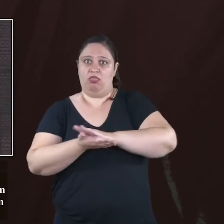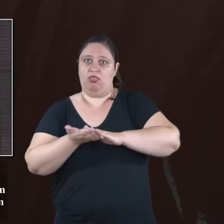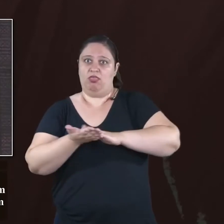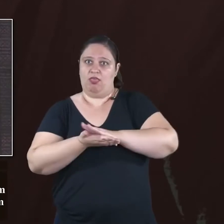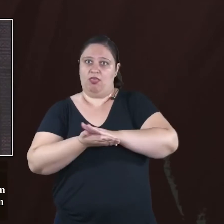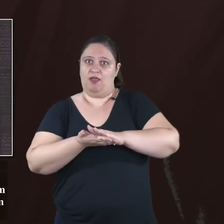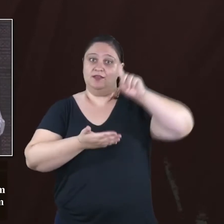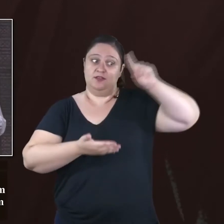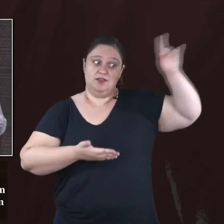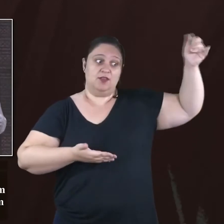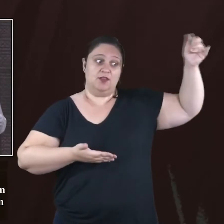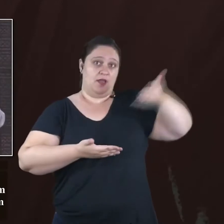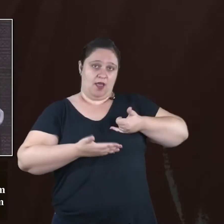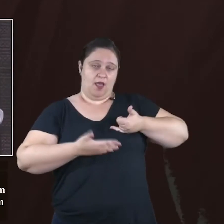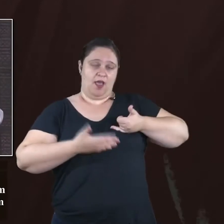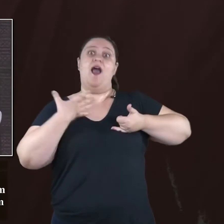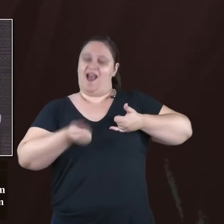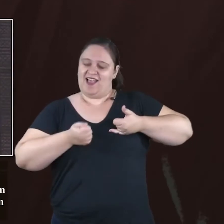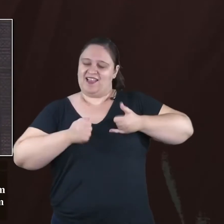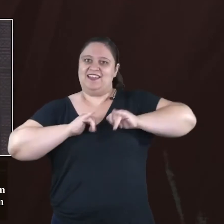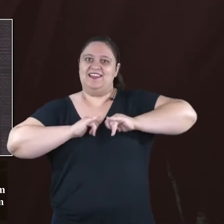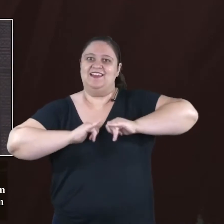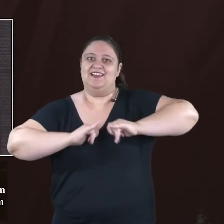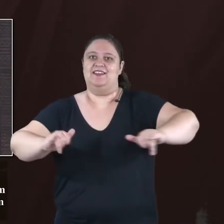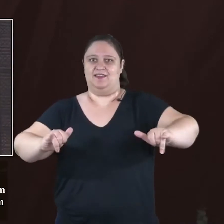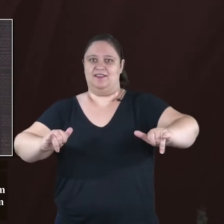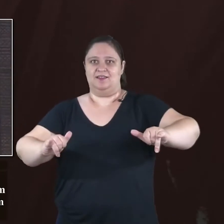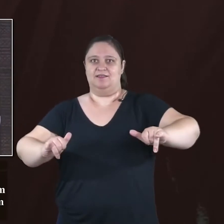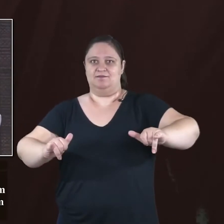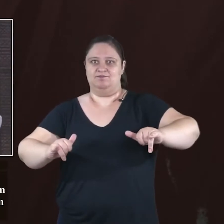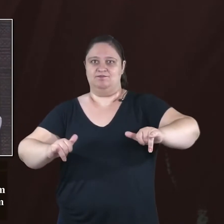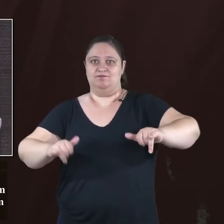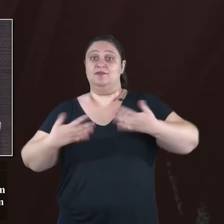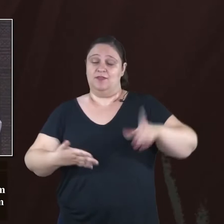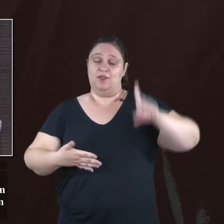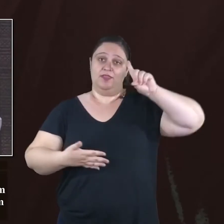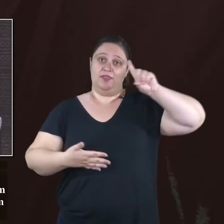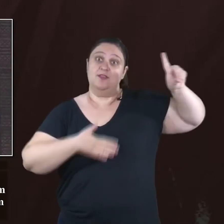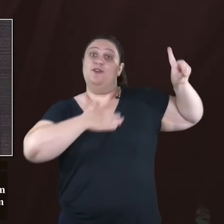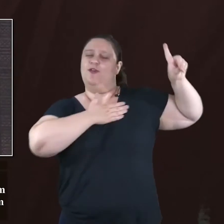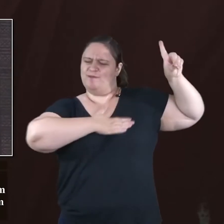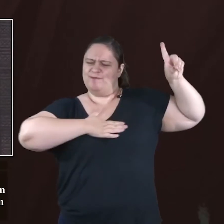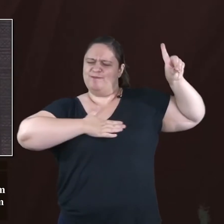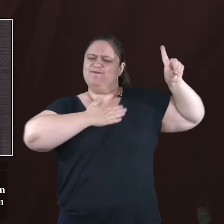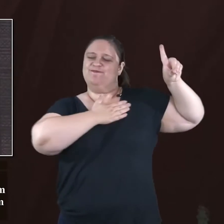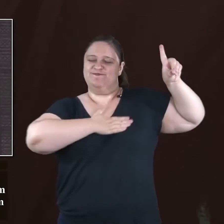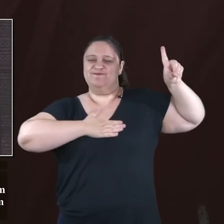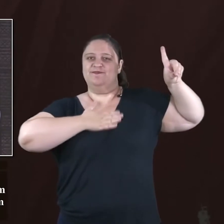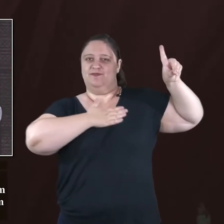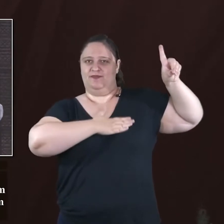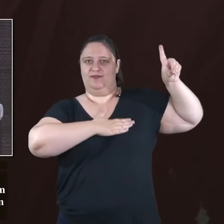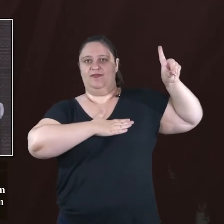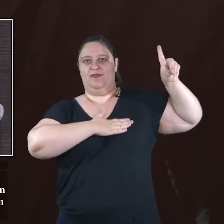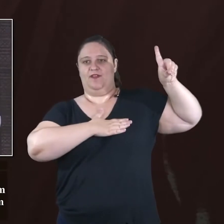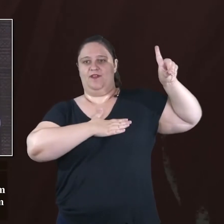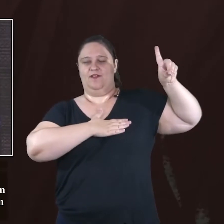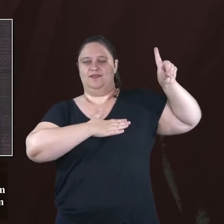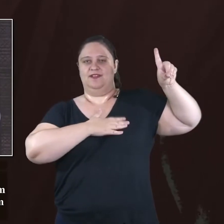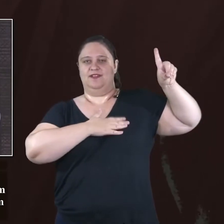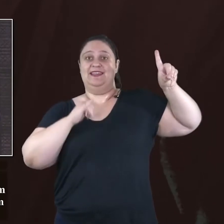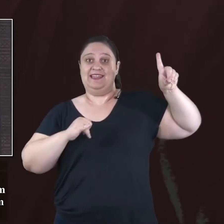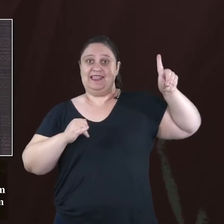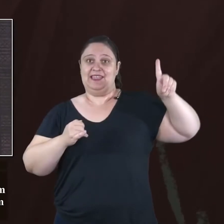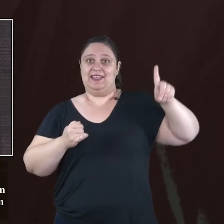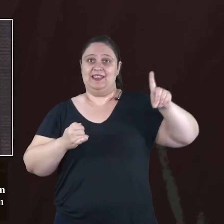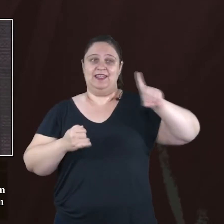Deus, então Deus é aquele que prova o nosso coração para nos usar. Se ele não prova e